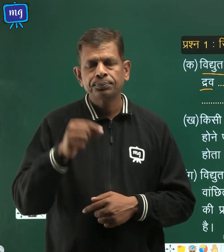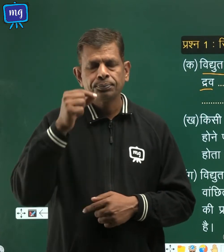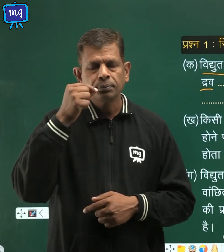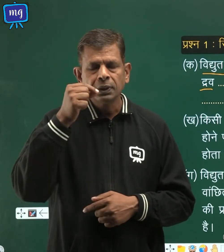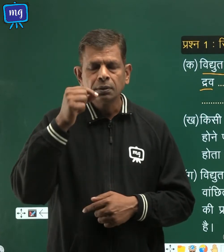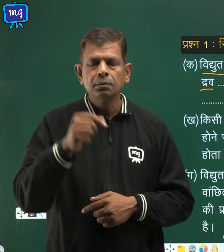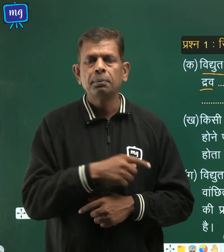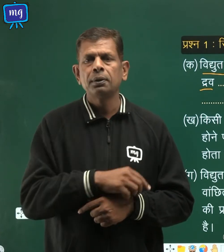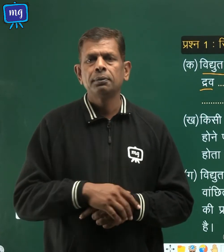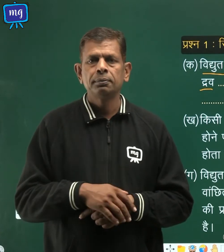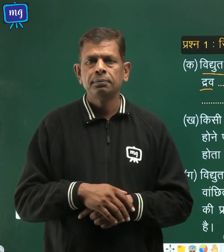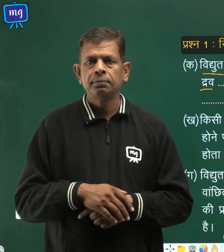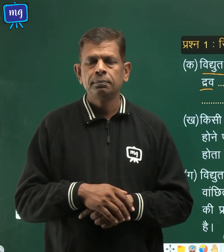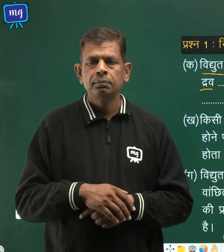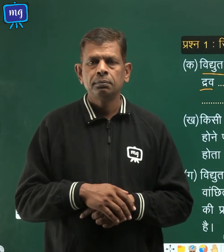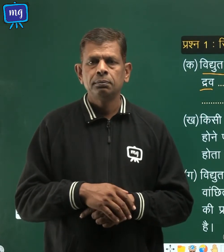अम्ल,